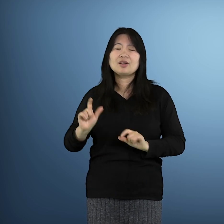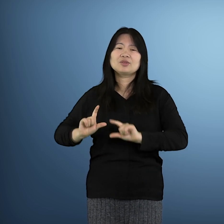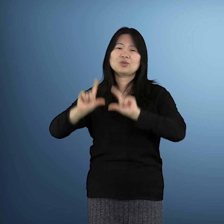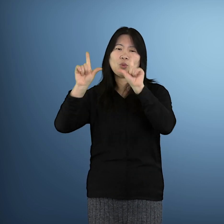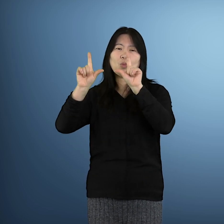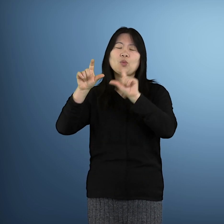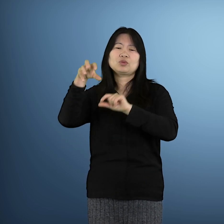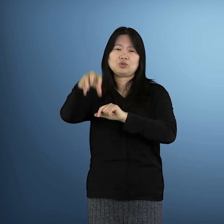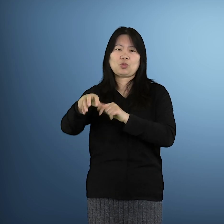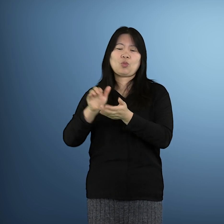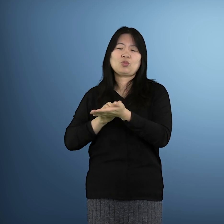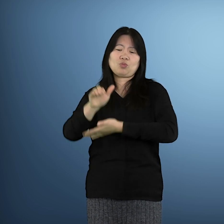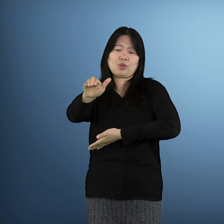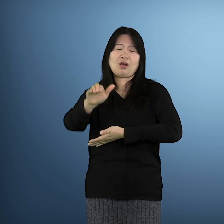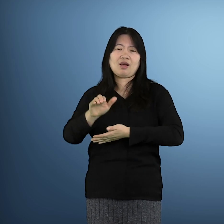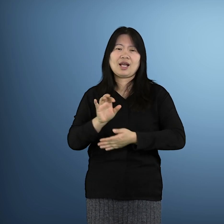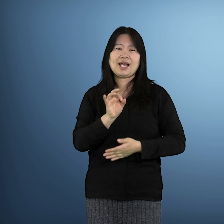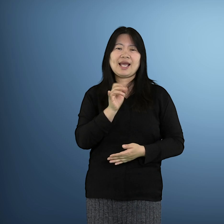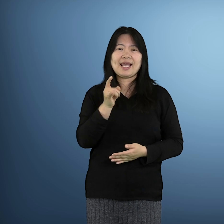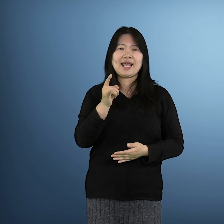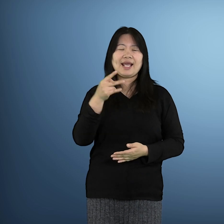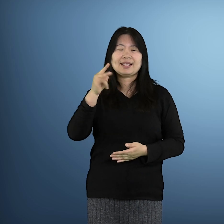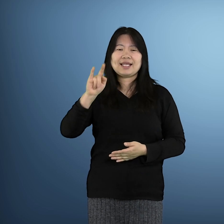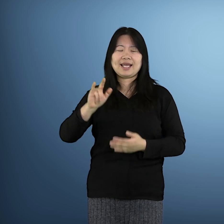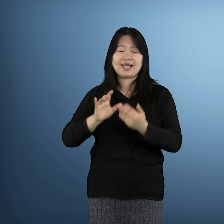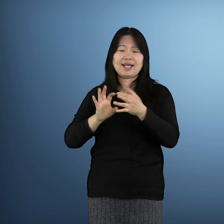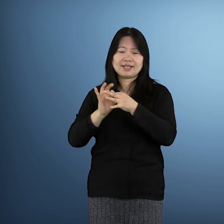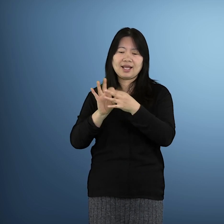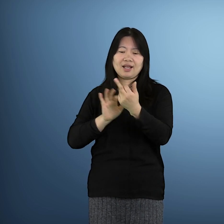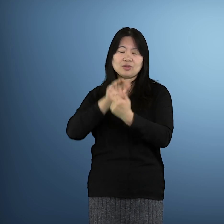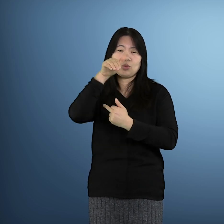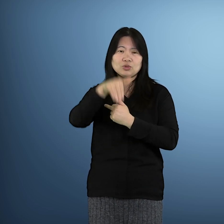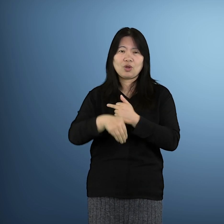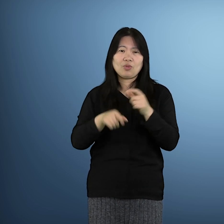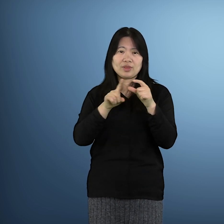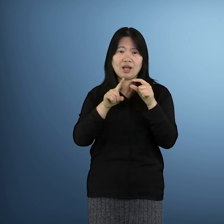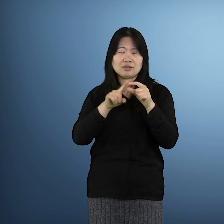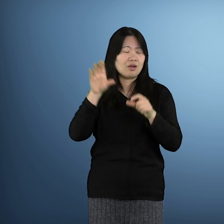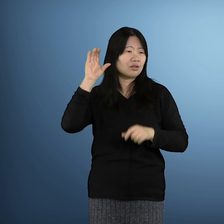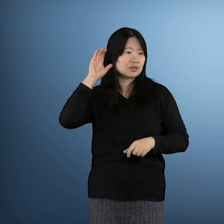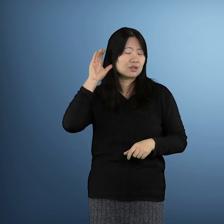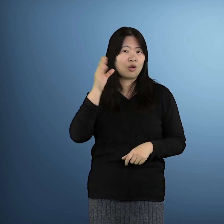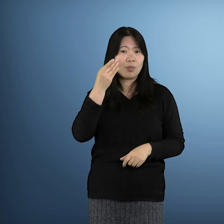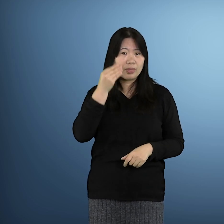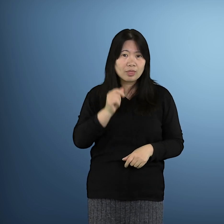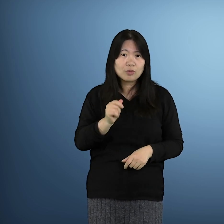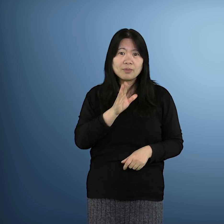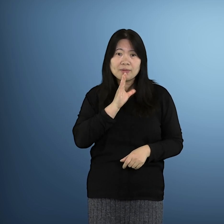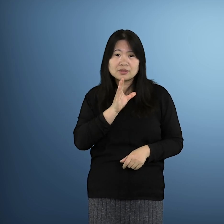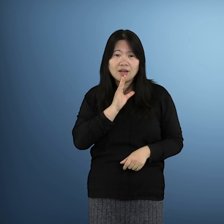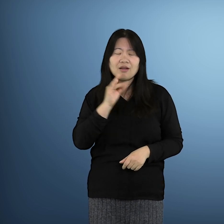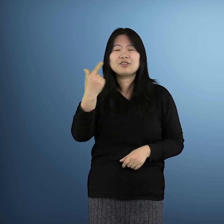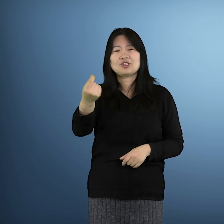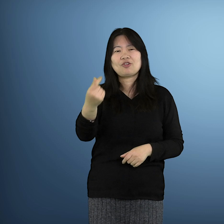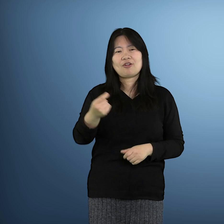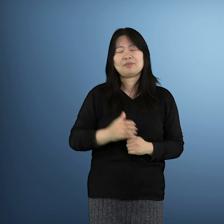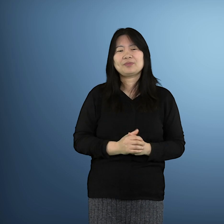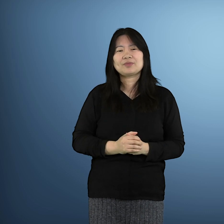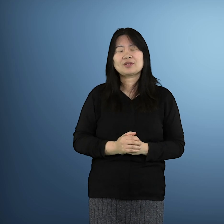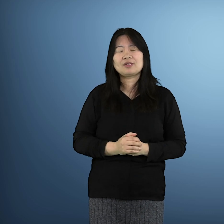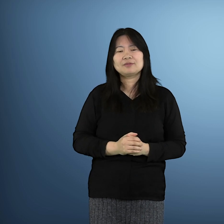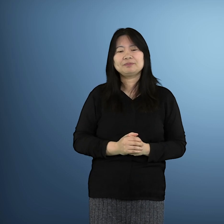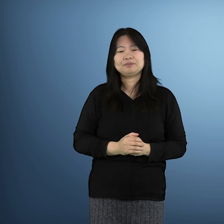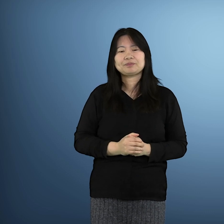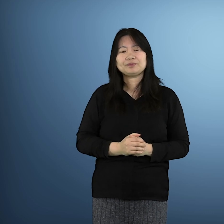동쪽으로 쫓아내요. 에덴의 동쪽. 이런 단어 들어보셨죠? 표현. 그